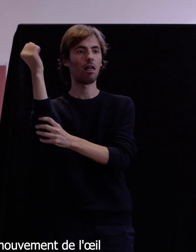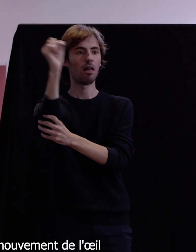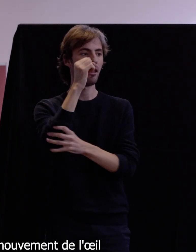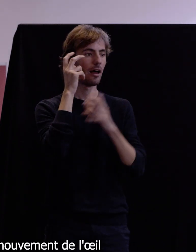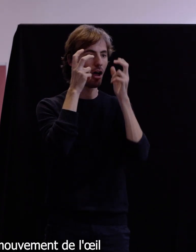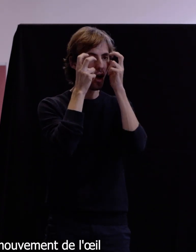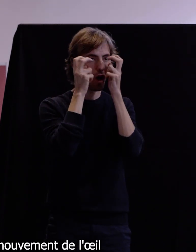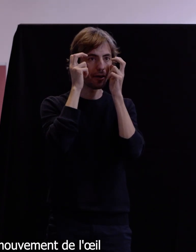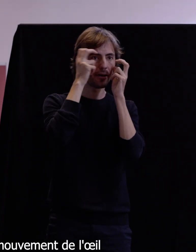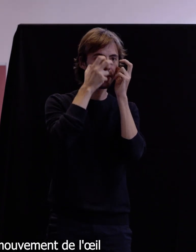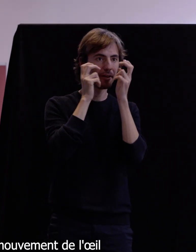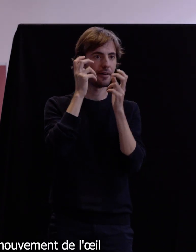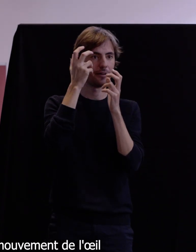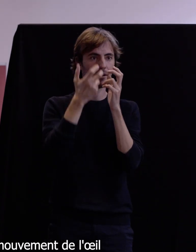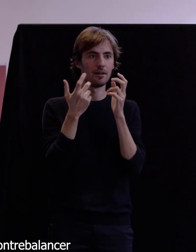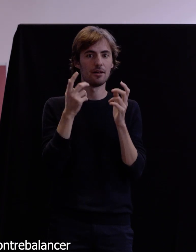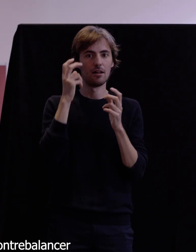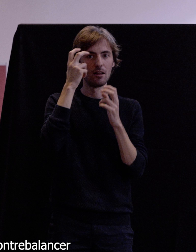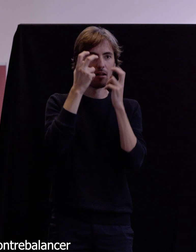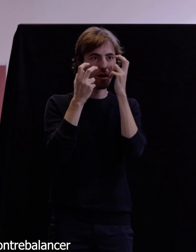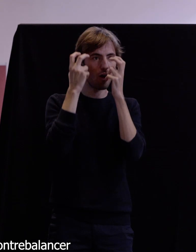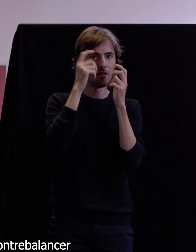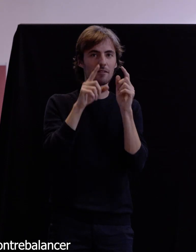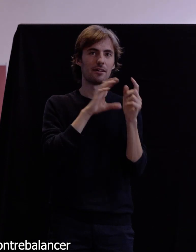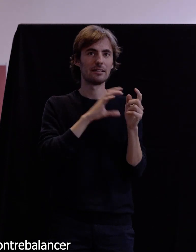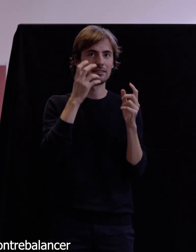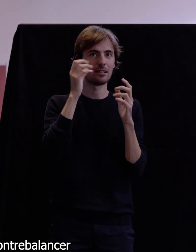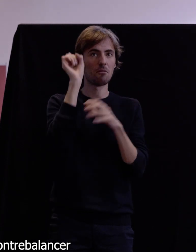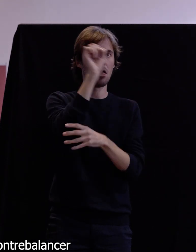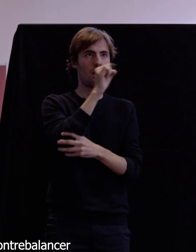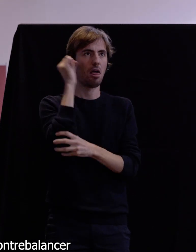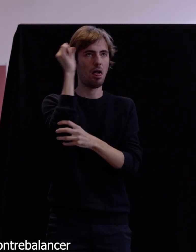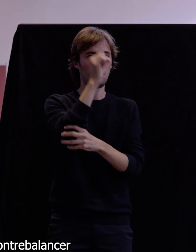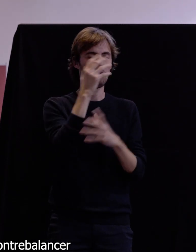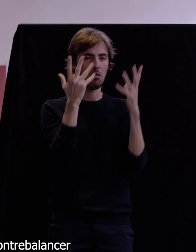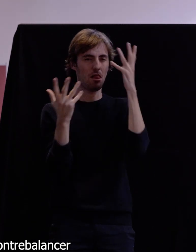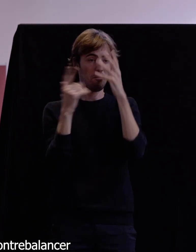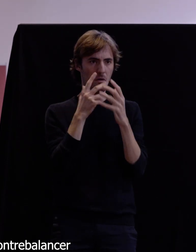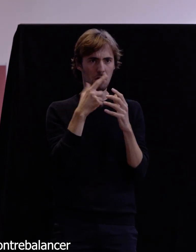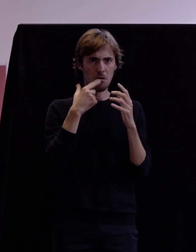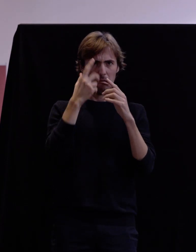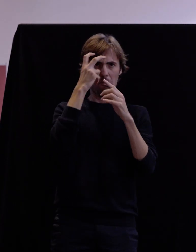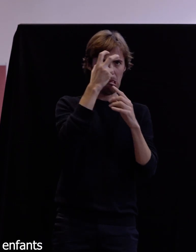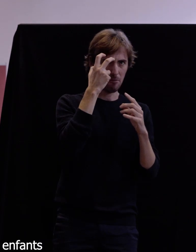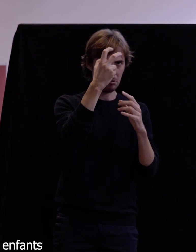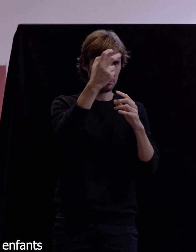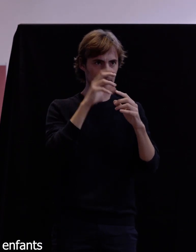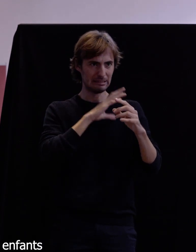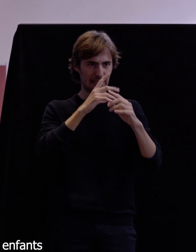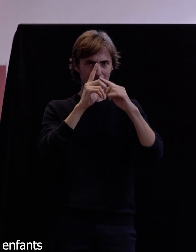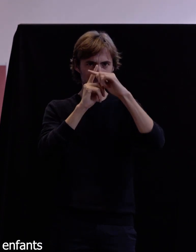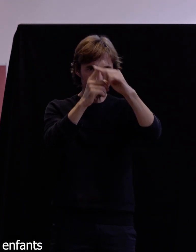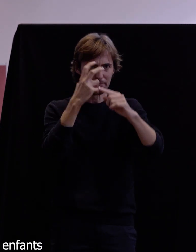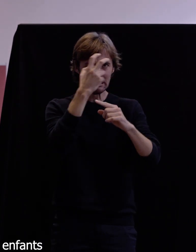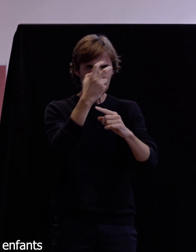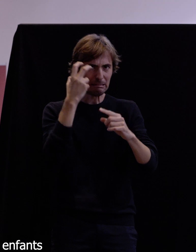déclencher un mouvement de l'œil, puisque le mouvement de l'œil va essayer de contrebalancer le mouvement de la tête. Et chez les enfants